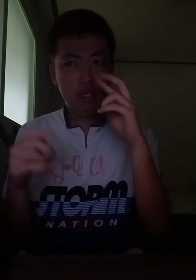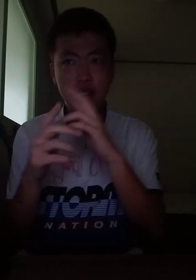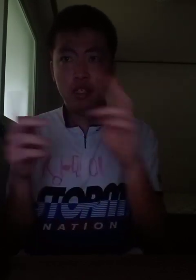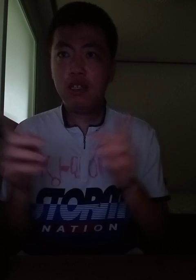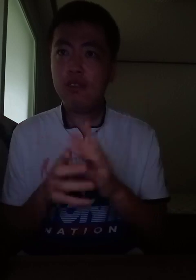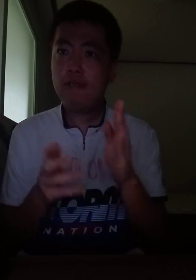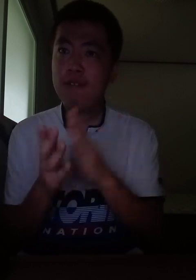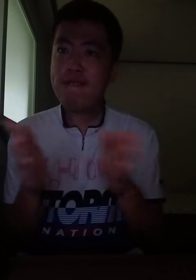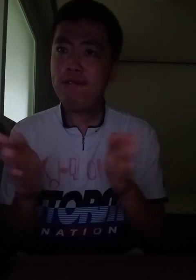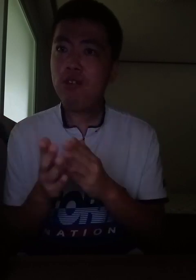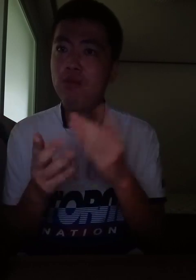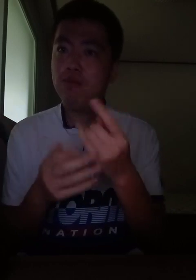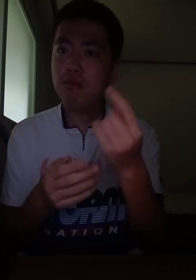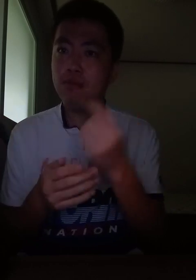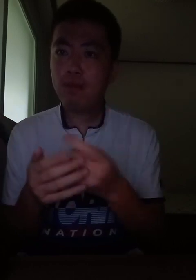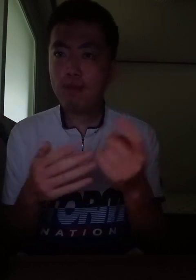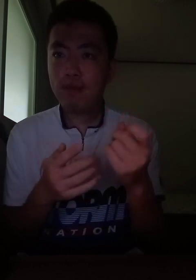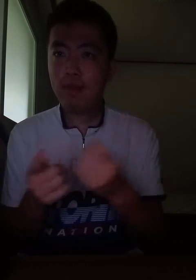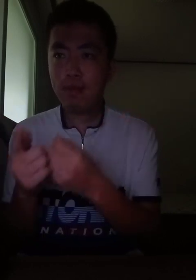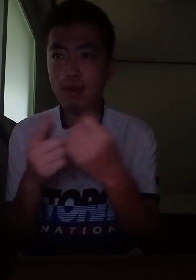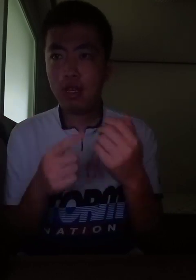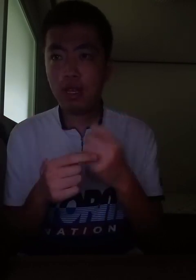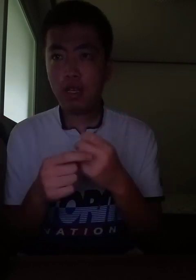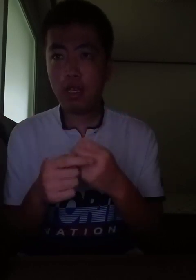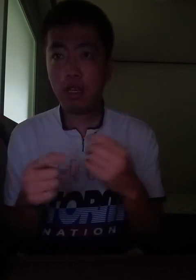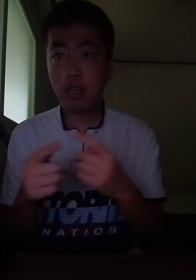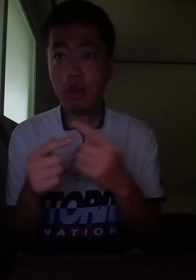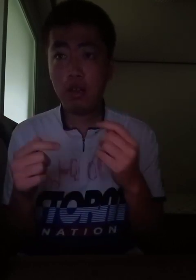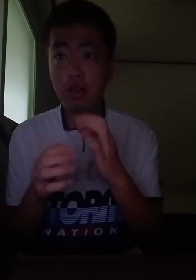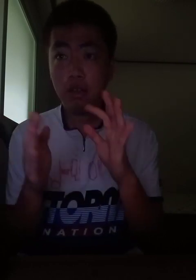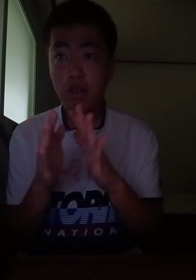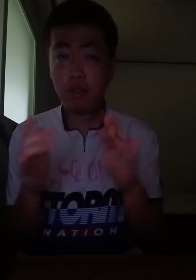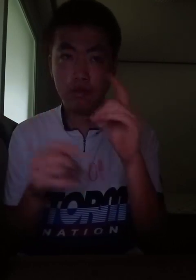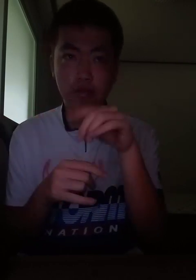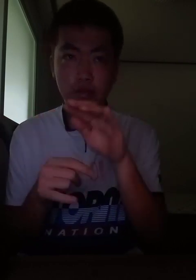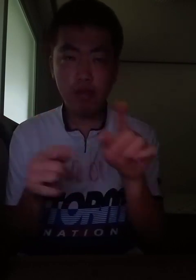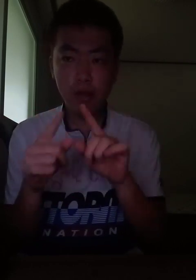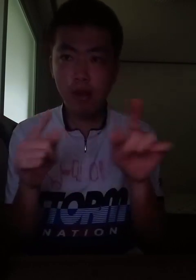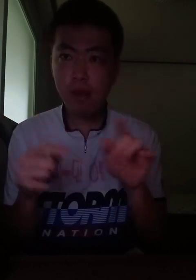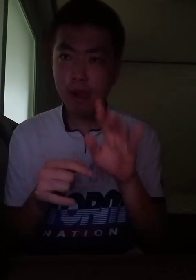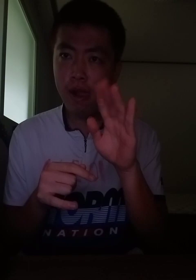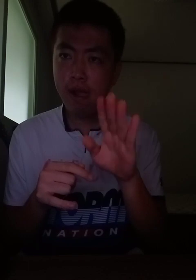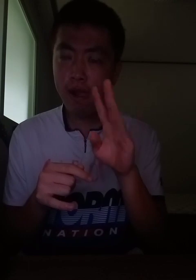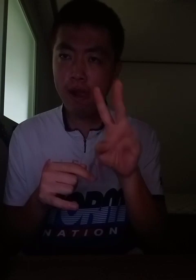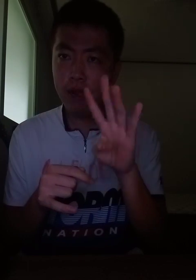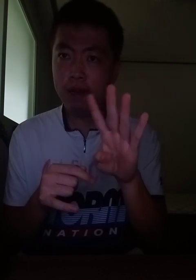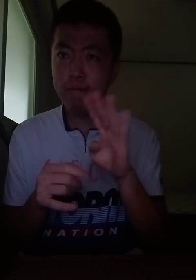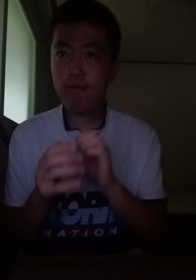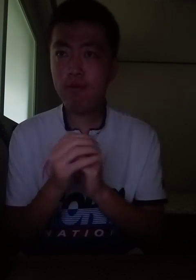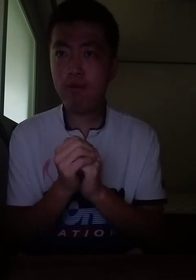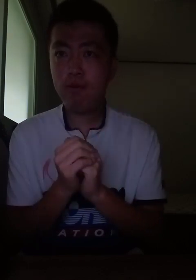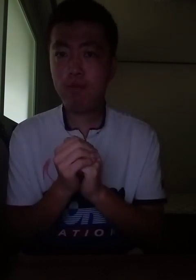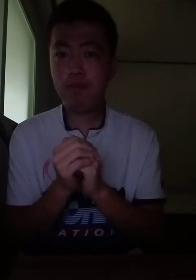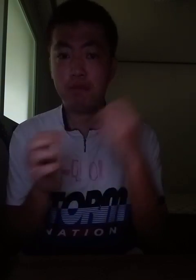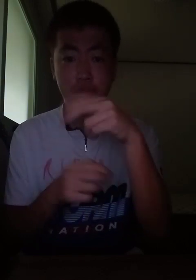공중 화장실에서 발생한 강제추행, 몰래카메라 촬영 등의 범죄는 모두 11,000여 건. 경기도는 비상벨을